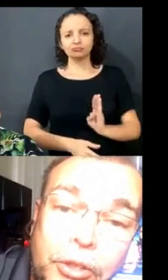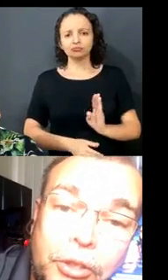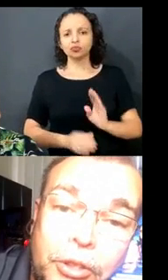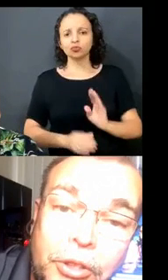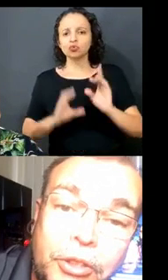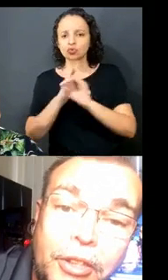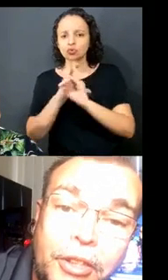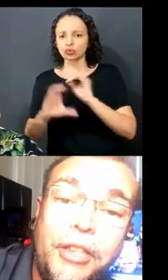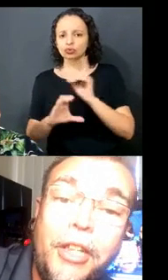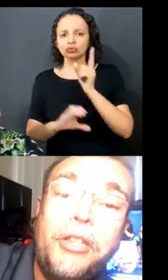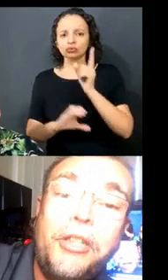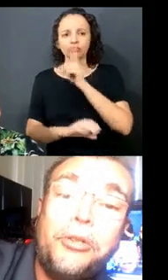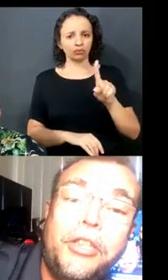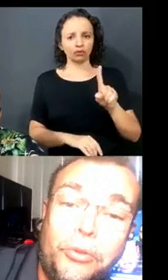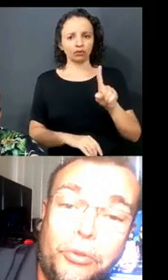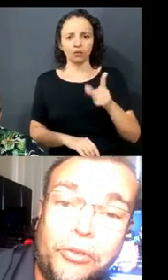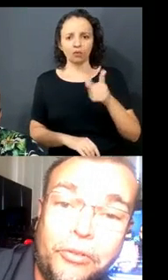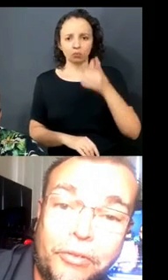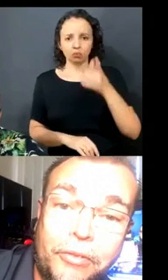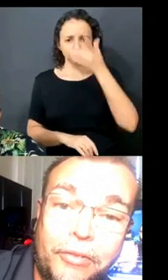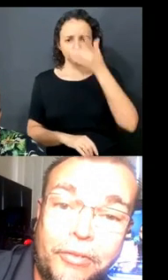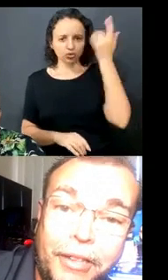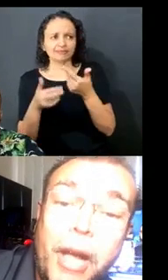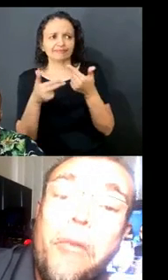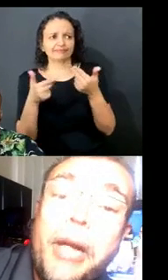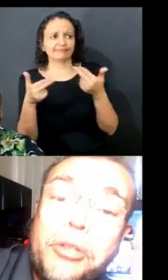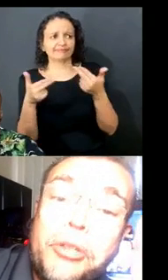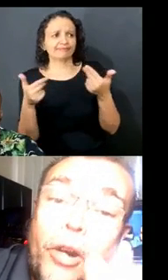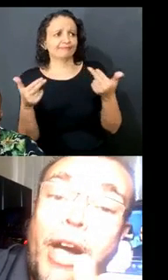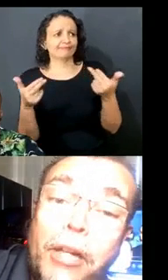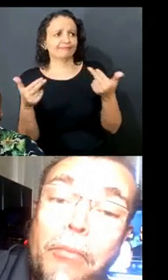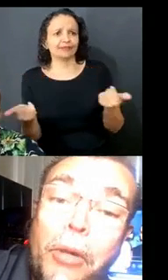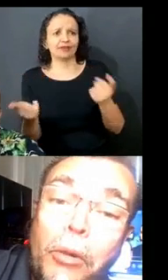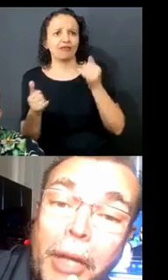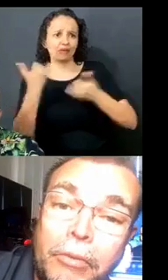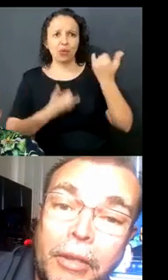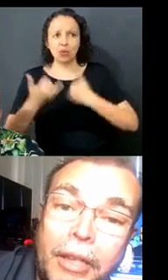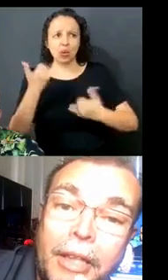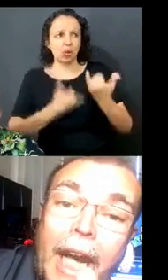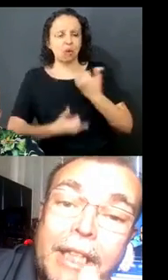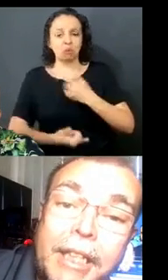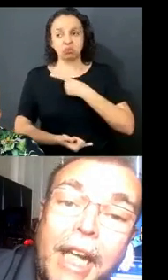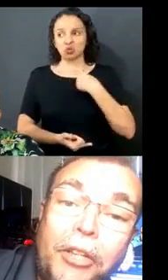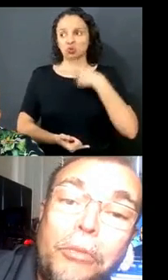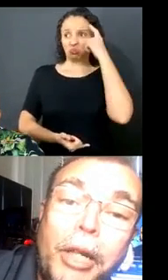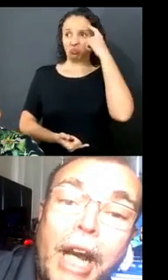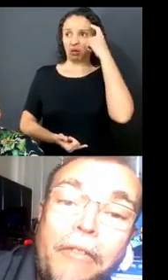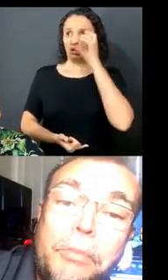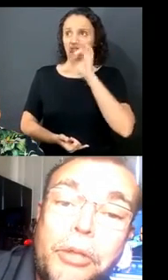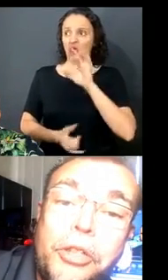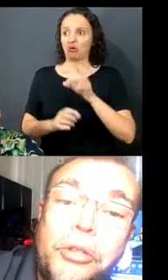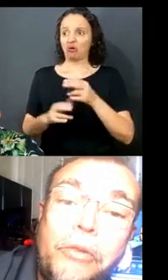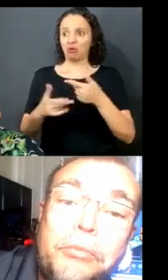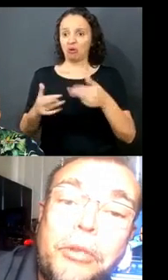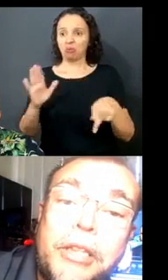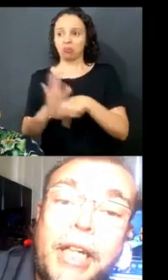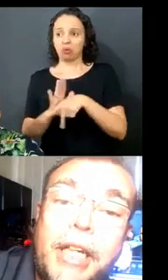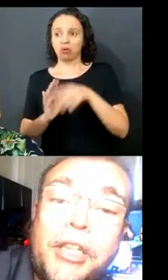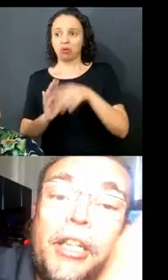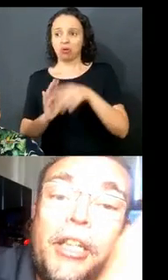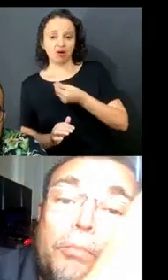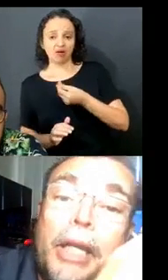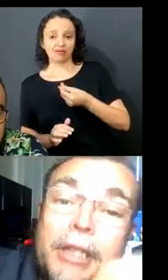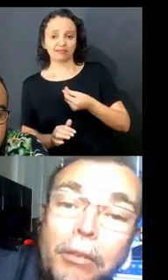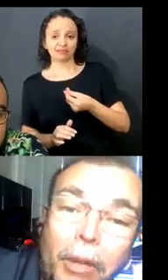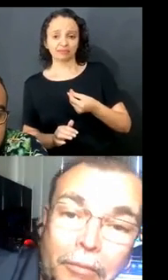dos homens e não nas coisas de Deus. Mas qual era o meu medo? A cidade onde eu morava, as pessoas tinham o hábito de